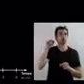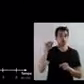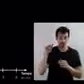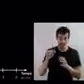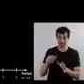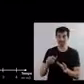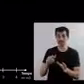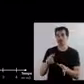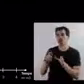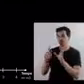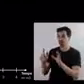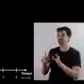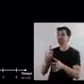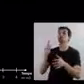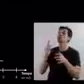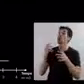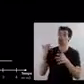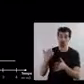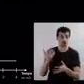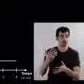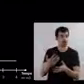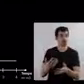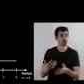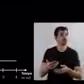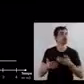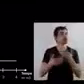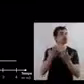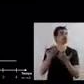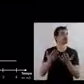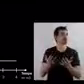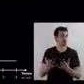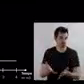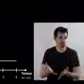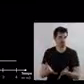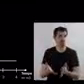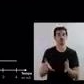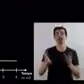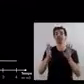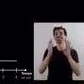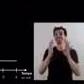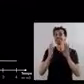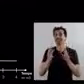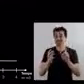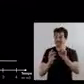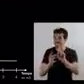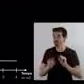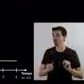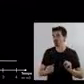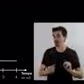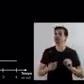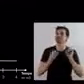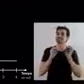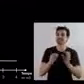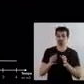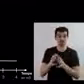avec la mesure réalisée. Vous avez le tracé de couleur blanche ici sur votre écran autour de moins 60 millivolts. À certains